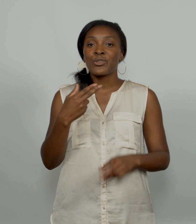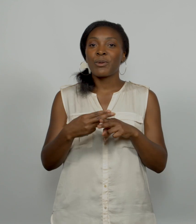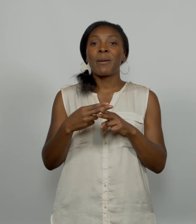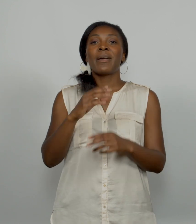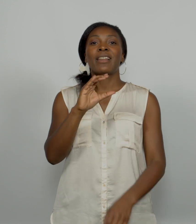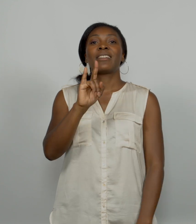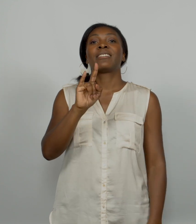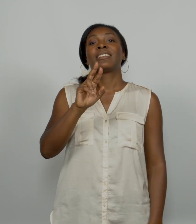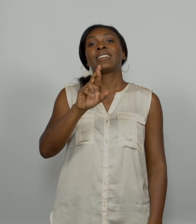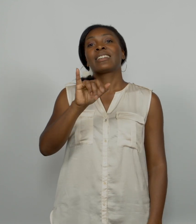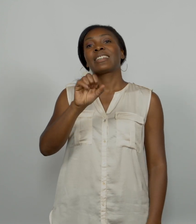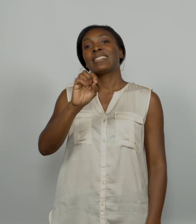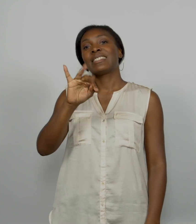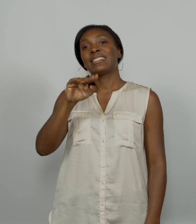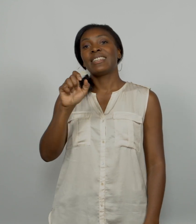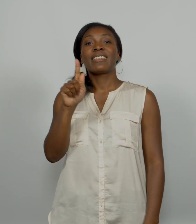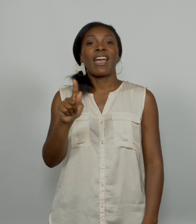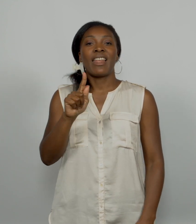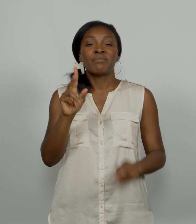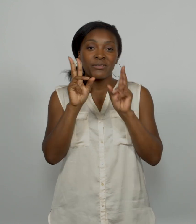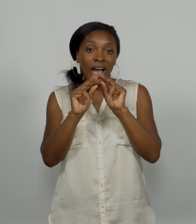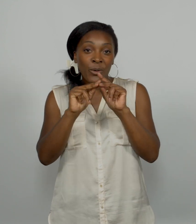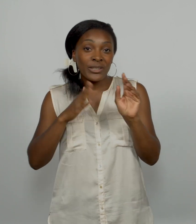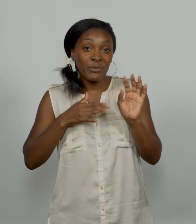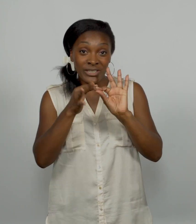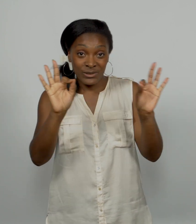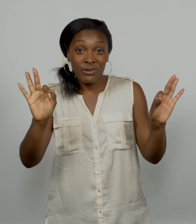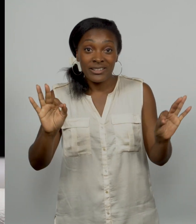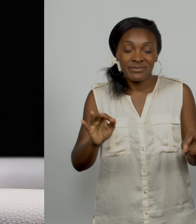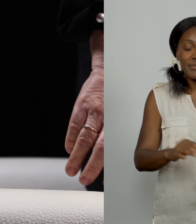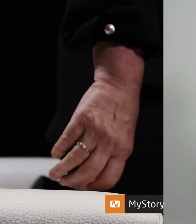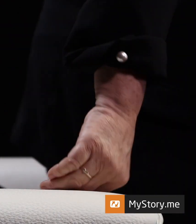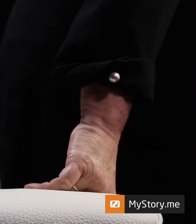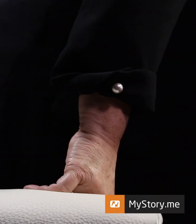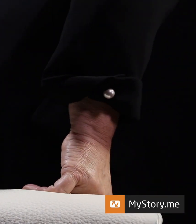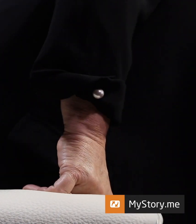Bonjour, je m'appelle Christine Gallet et je vais te raconter mon histoire.